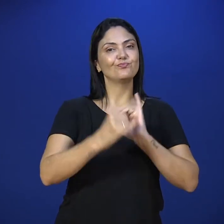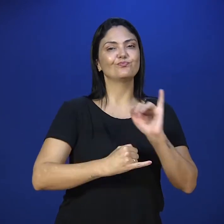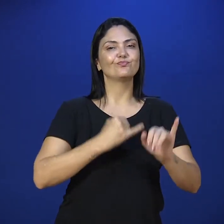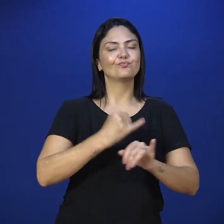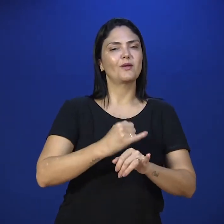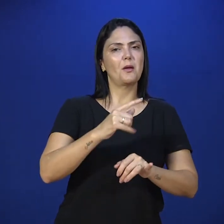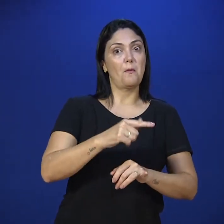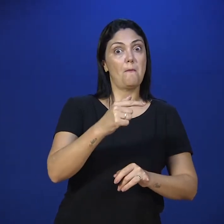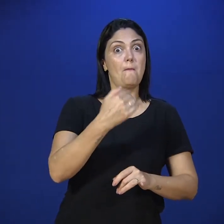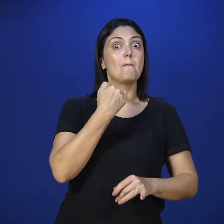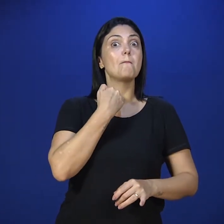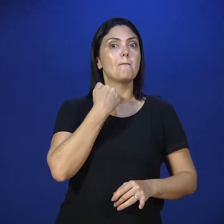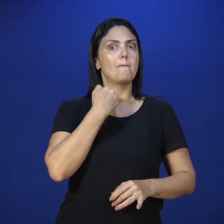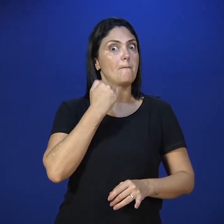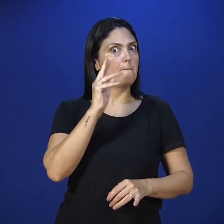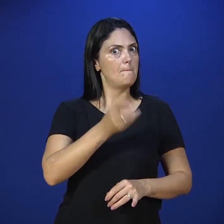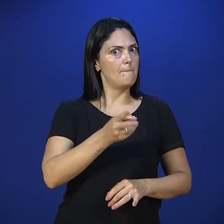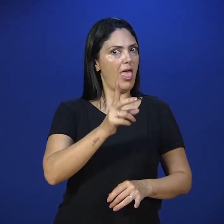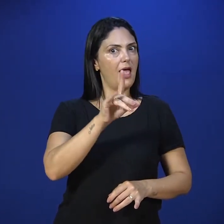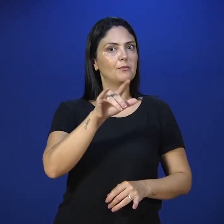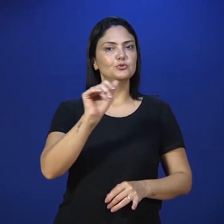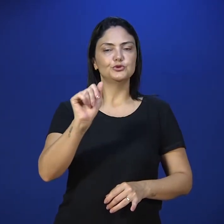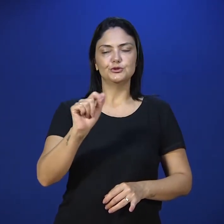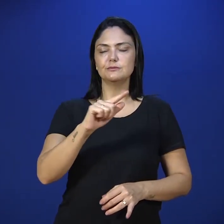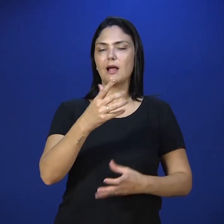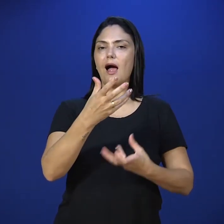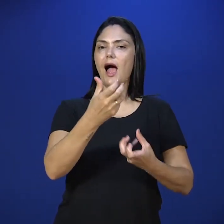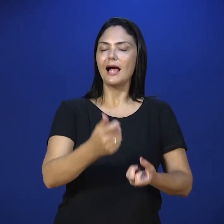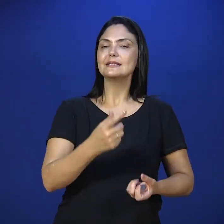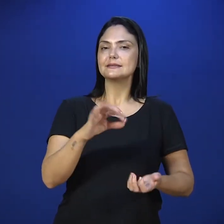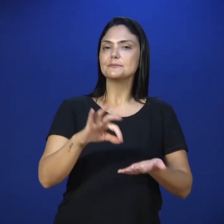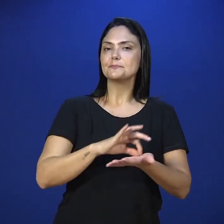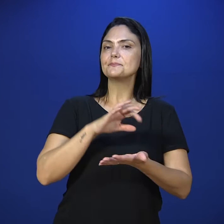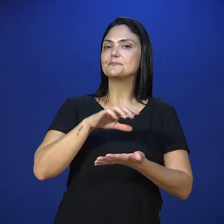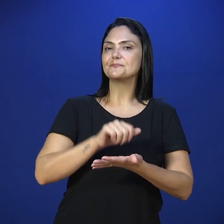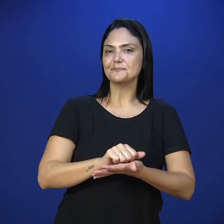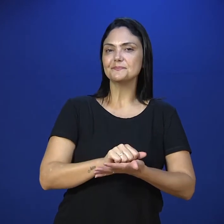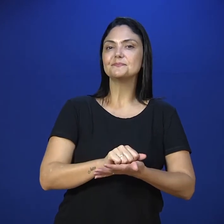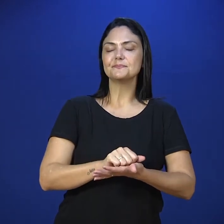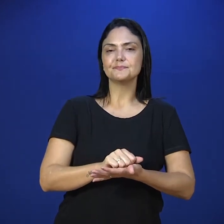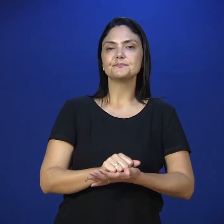nesse mesmo dia, sob pena de indeferimento de sua inscrição.